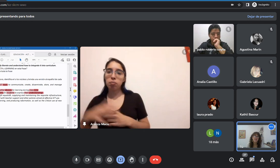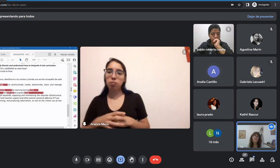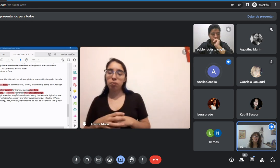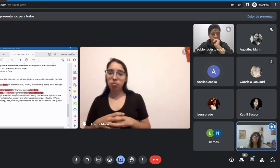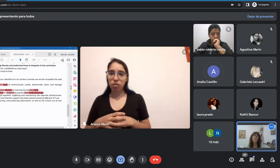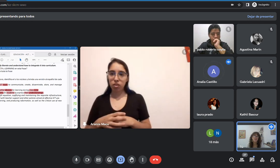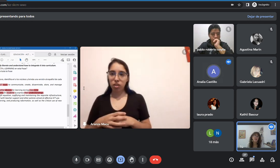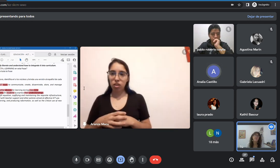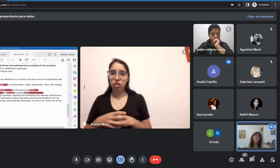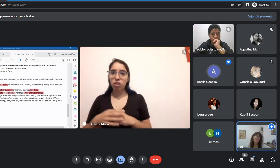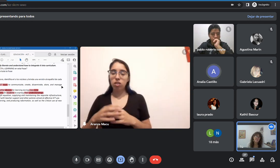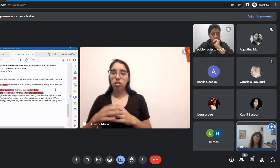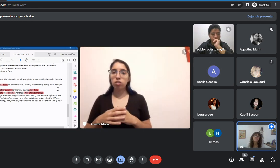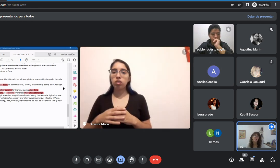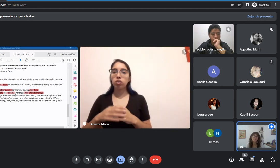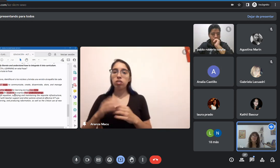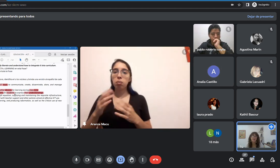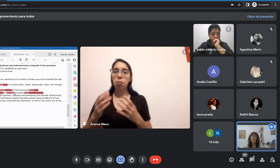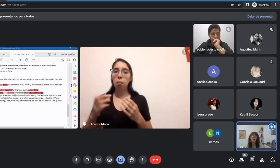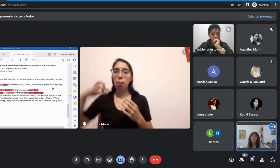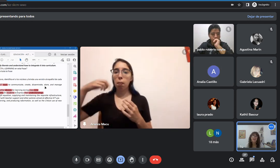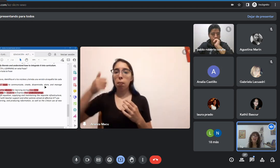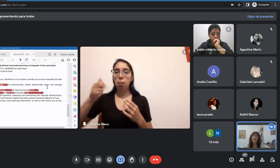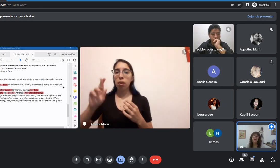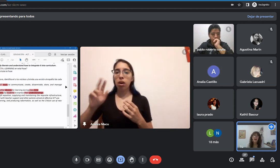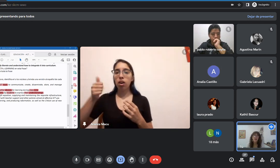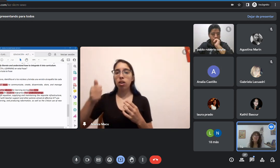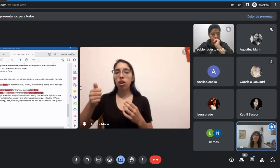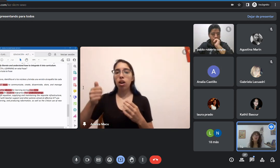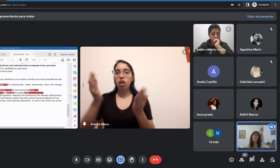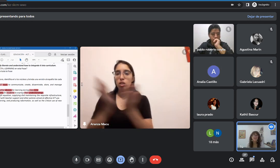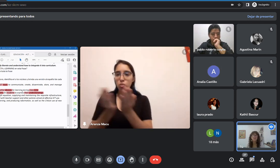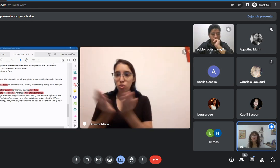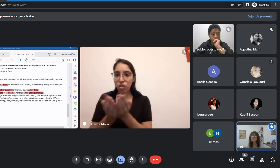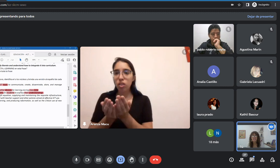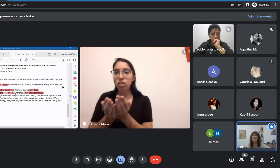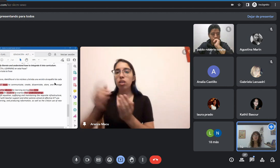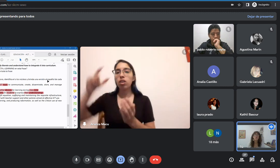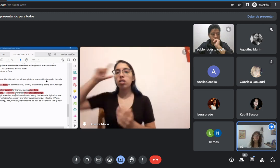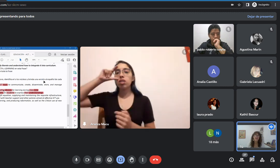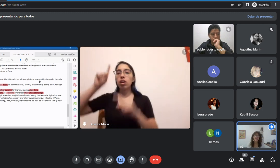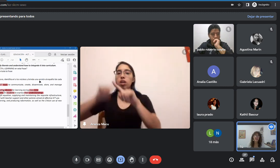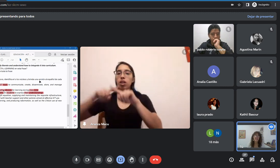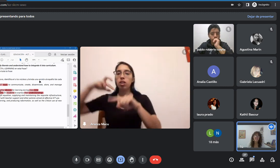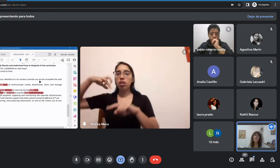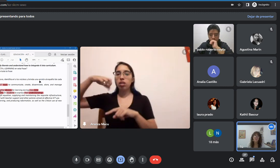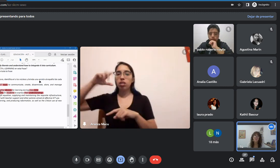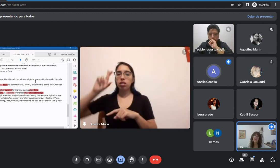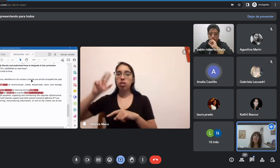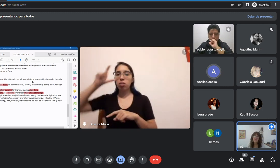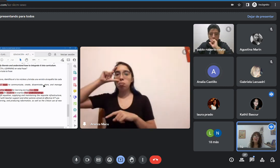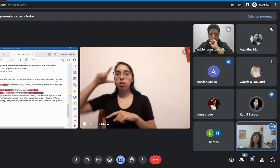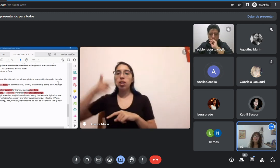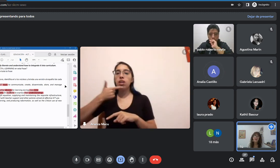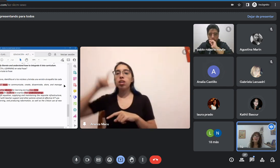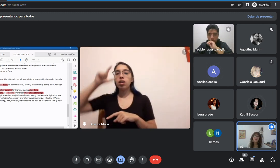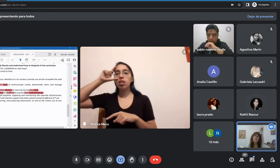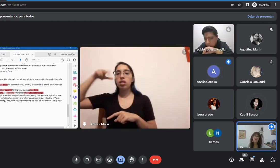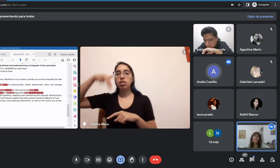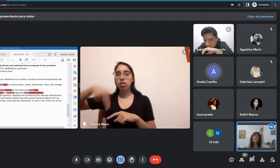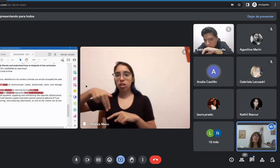estudiantes poder expresar, ¿sí? Para que los estudiantes... Acuérdense que cuando está el tú, a veces le agrego un qué a la frase nominal. Para que